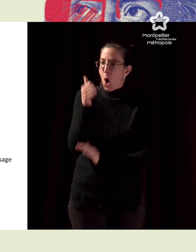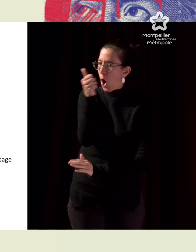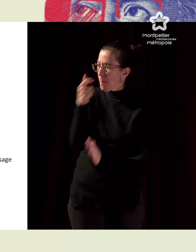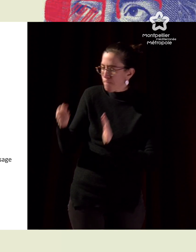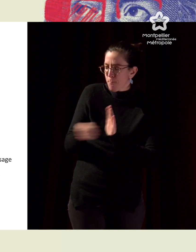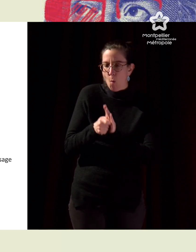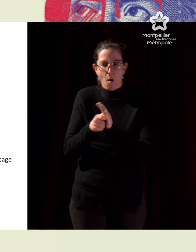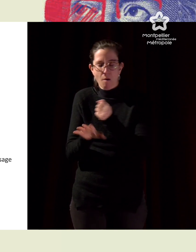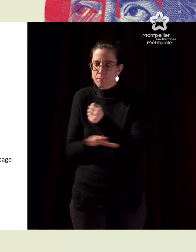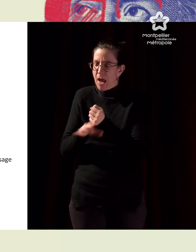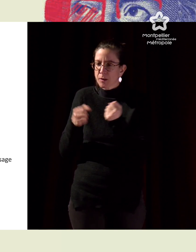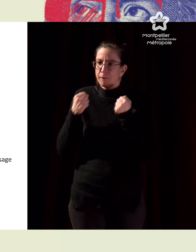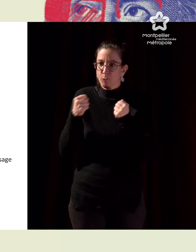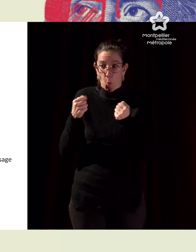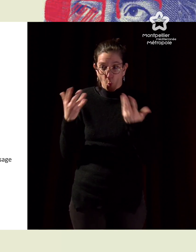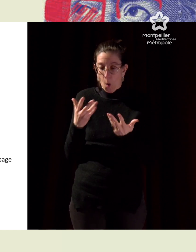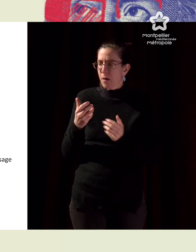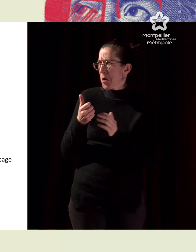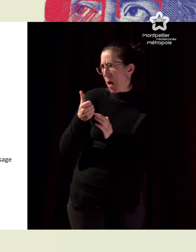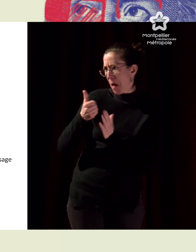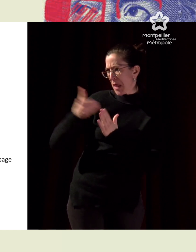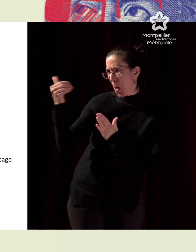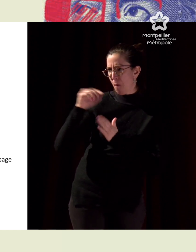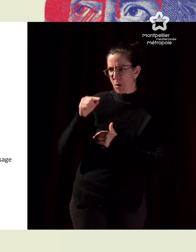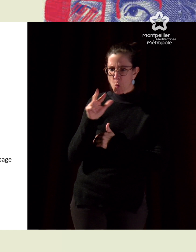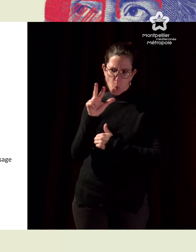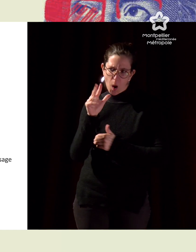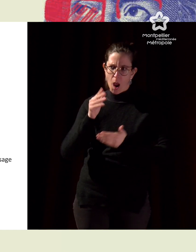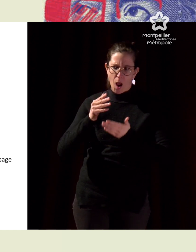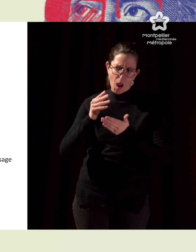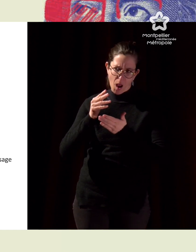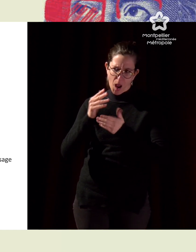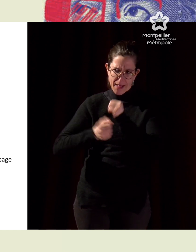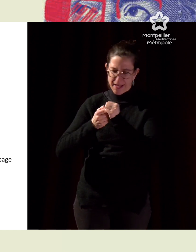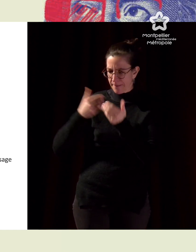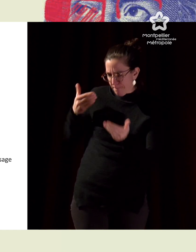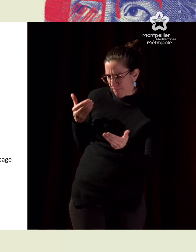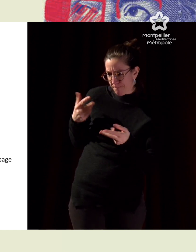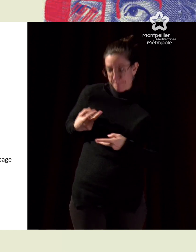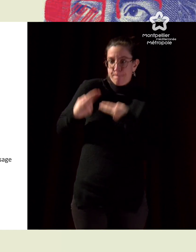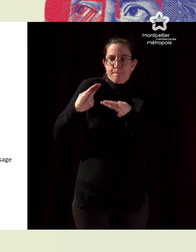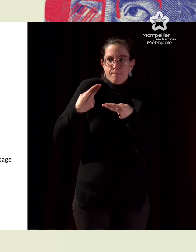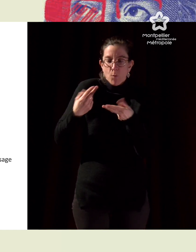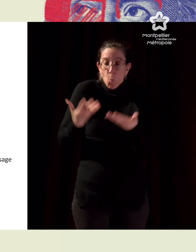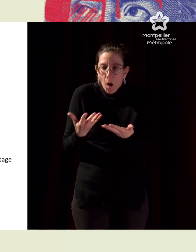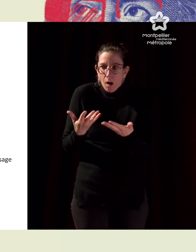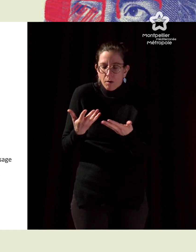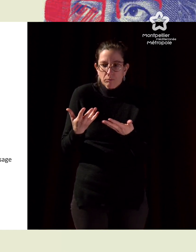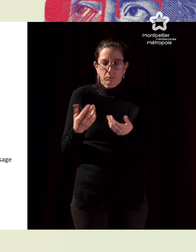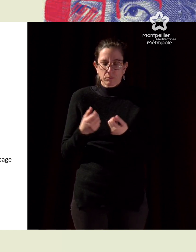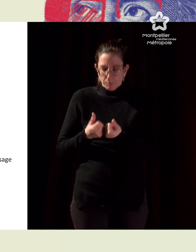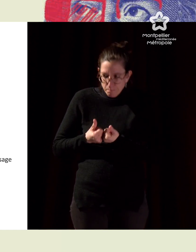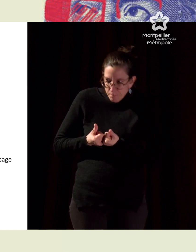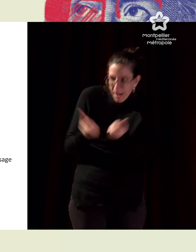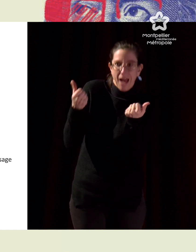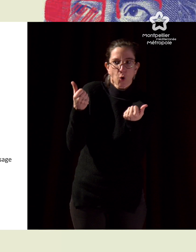d'années, c'est quelque chose qu'on appelle dans le jargon le paradoxe obstétrical. En fait, c'est le